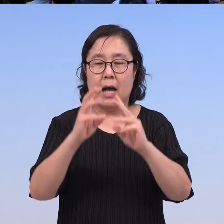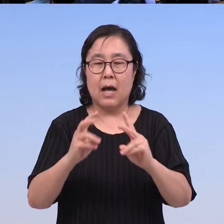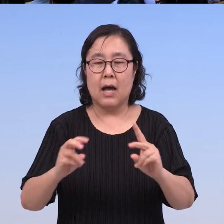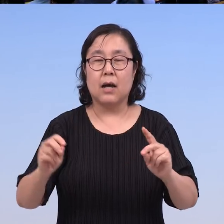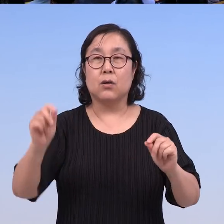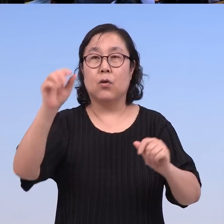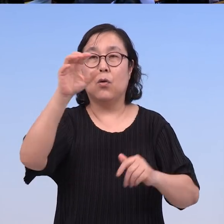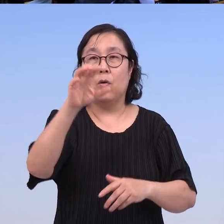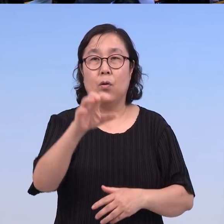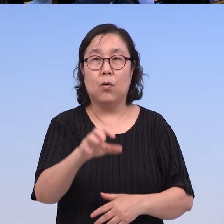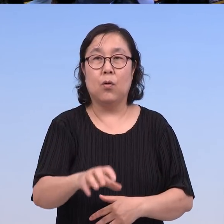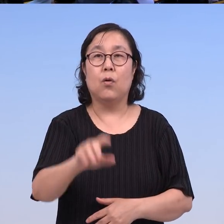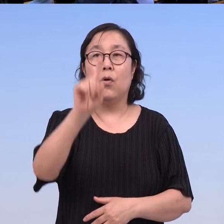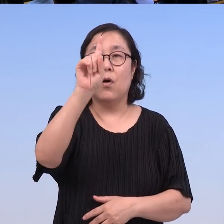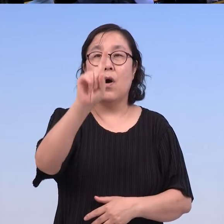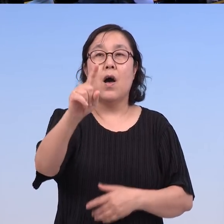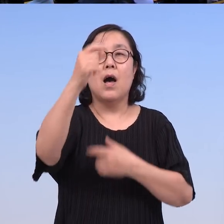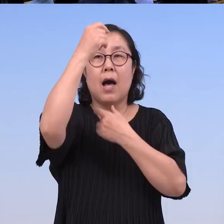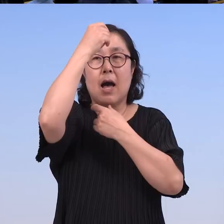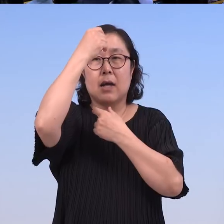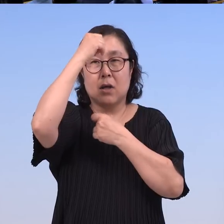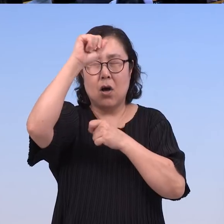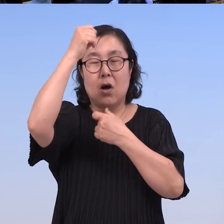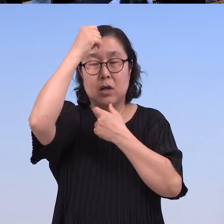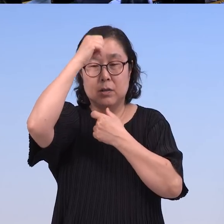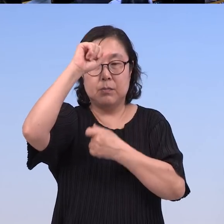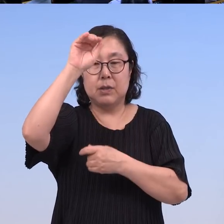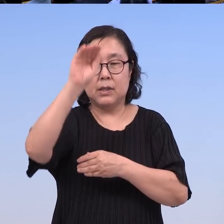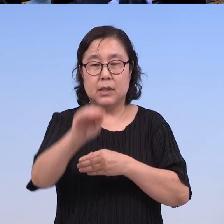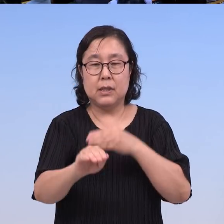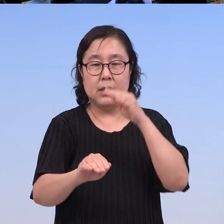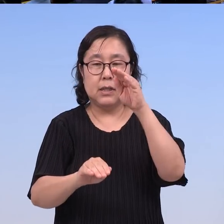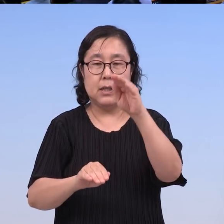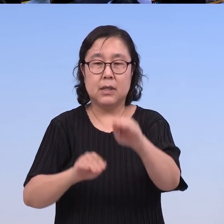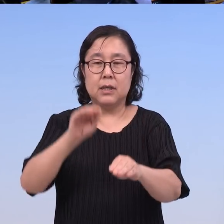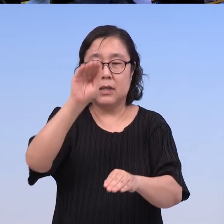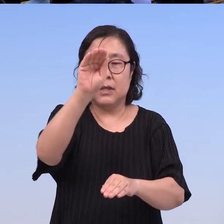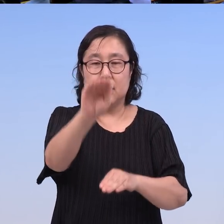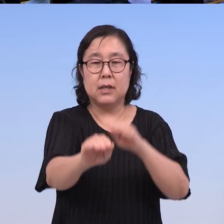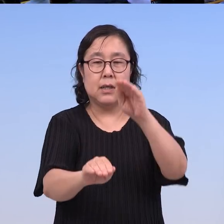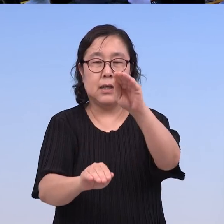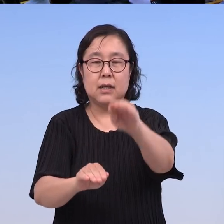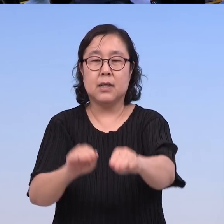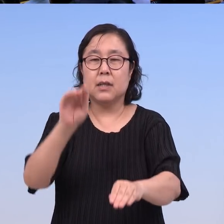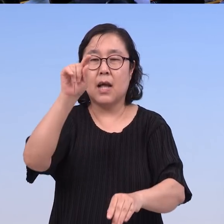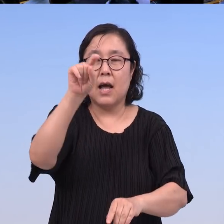여러분 이 모습을 상상해 보세요. 한 걸음씩 나아갈 때에